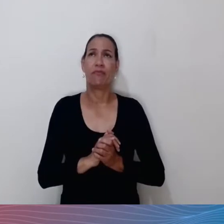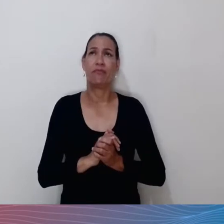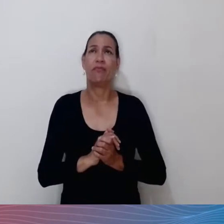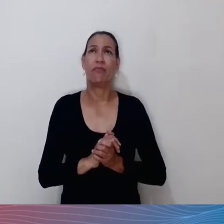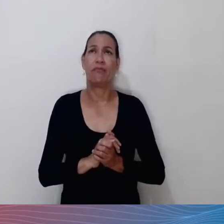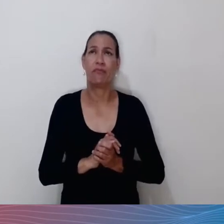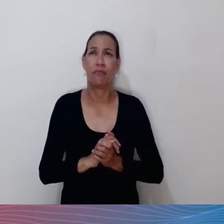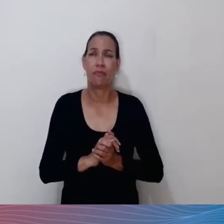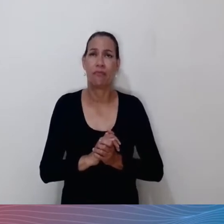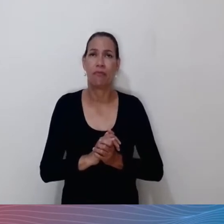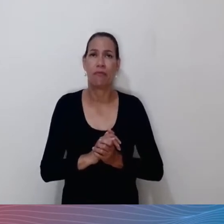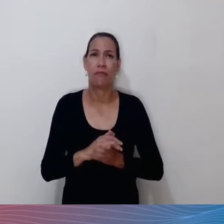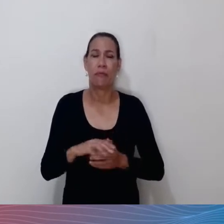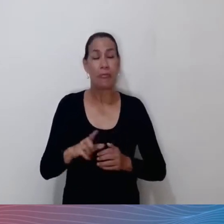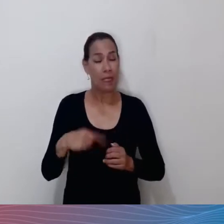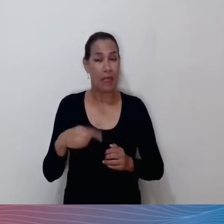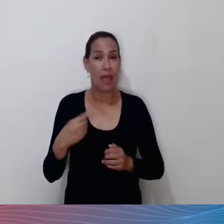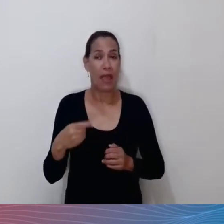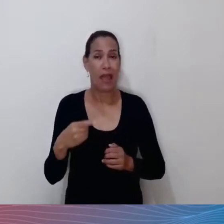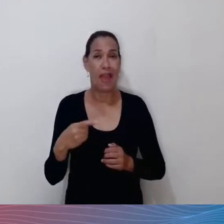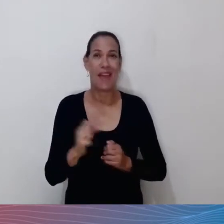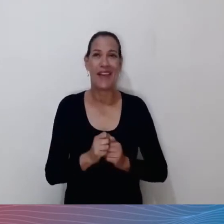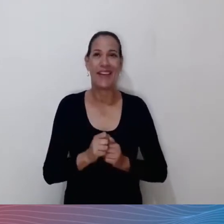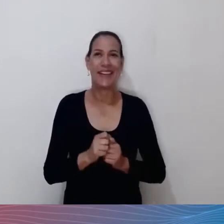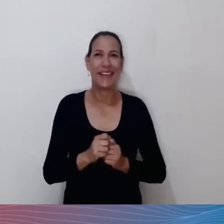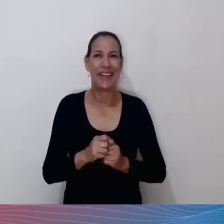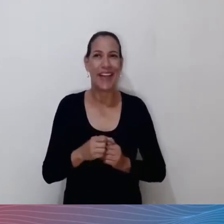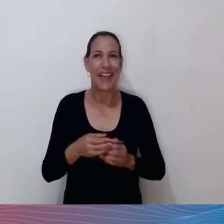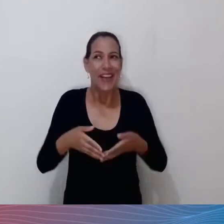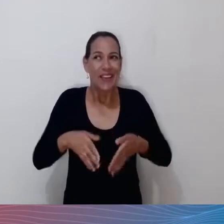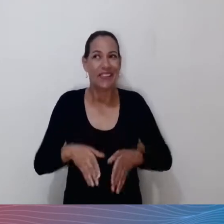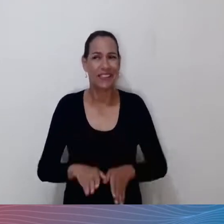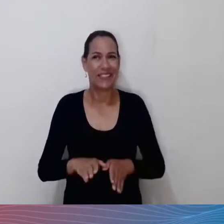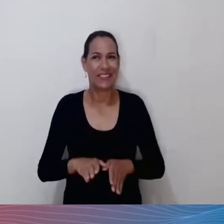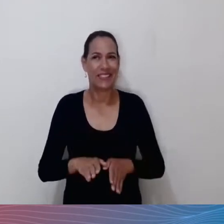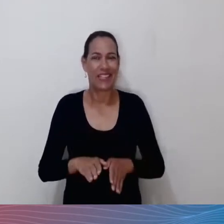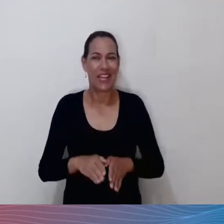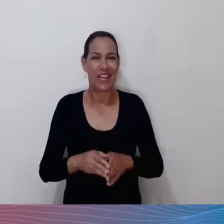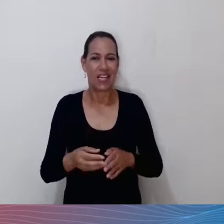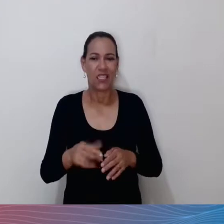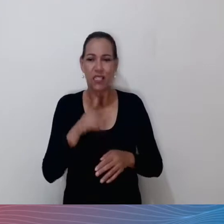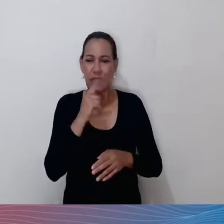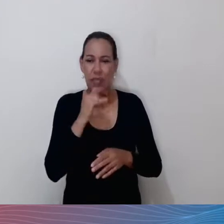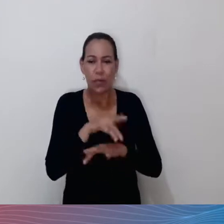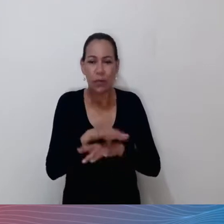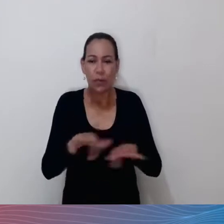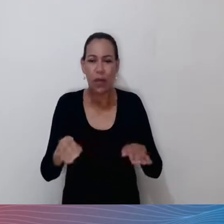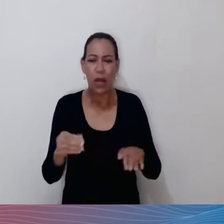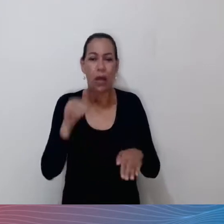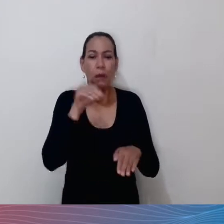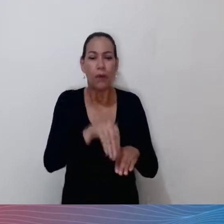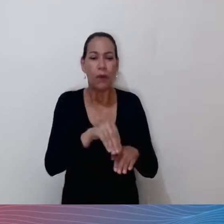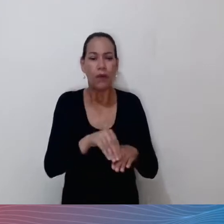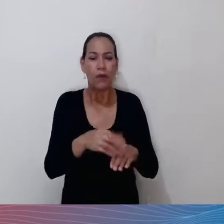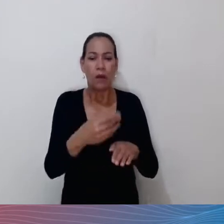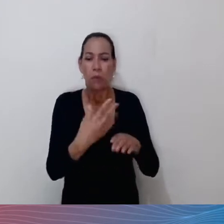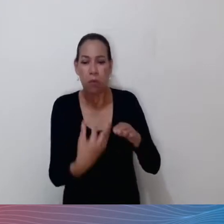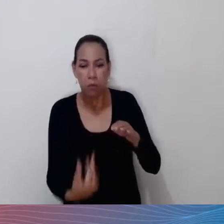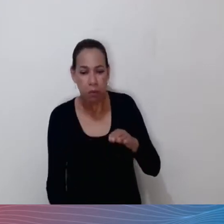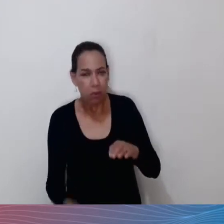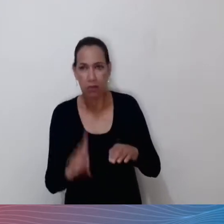não se afoga. E sabe nadar, porque já nasceu com o dom de um pato. Nasceu com a habilidade de